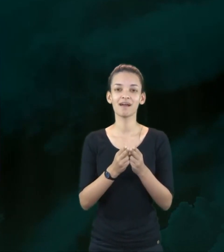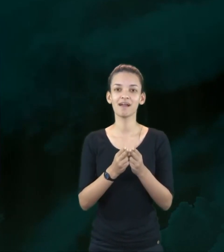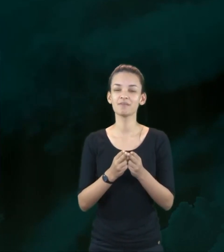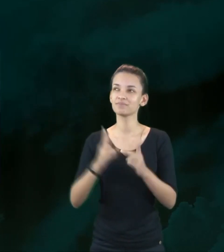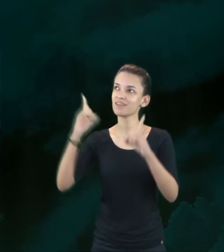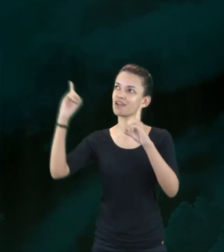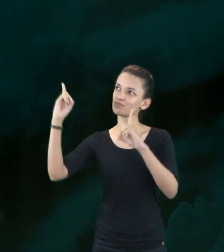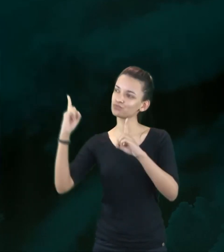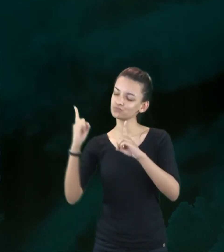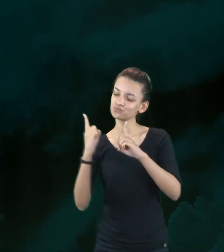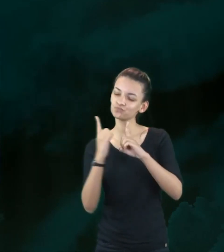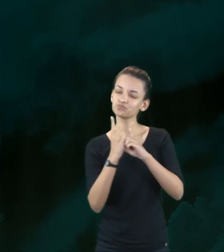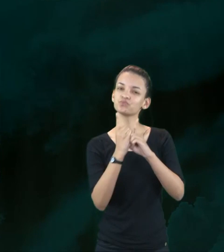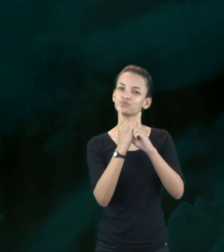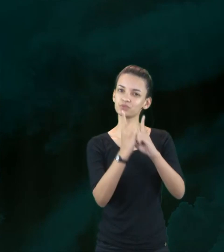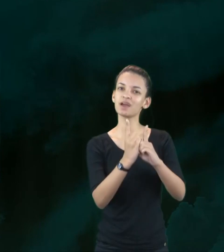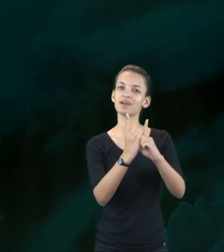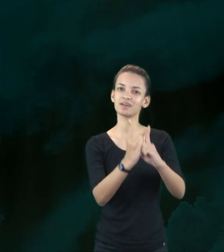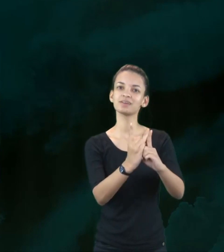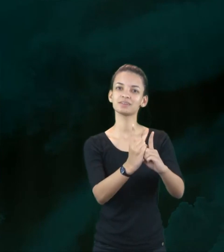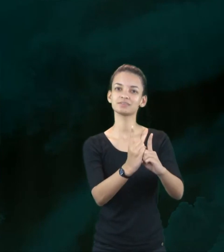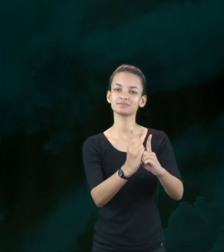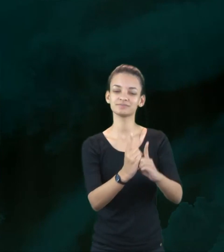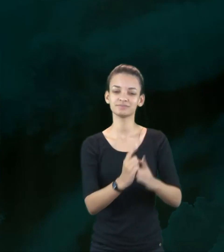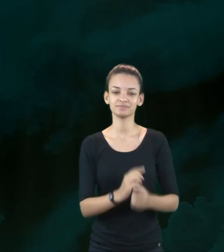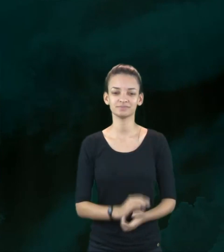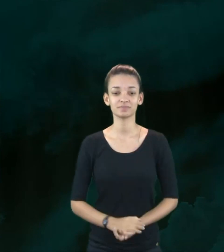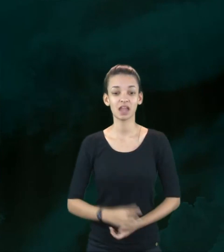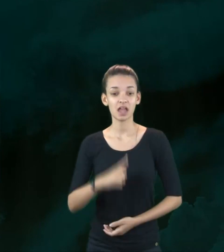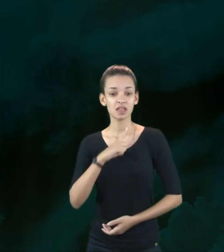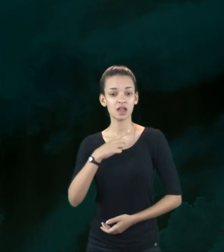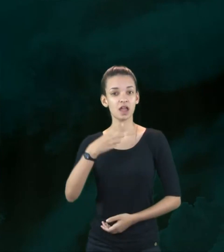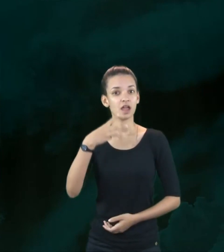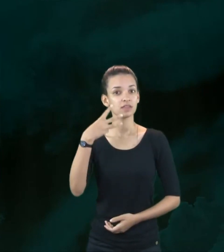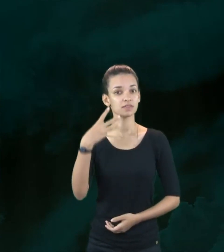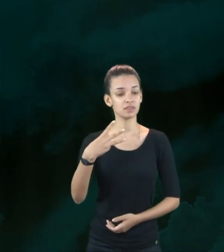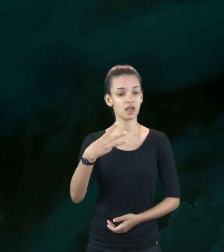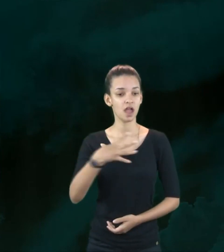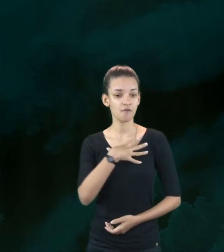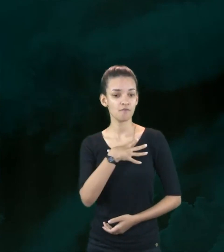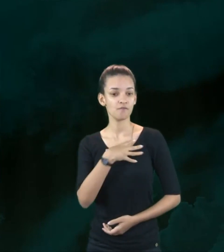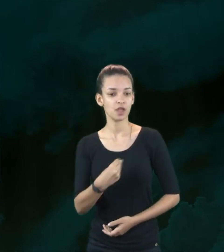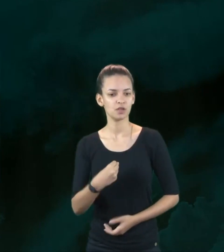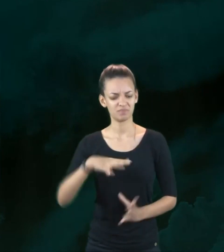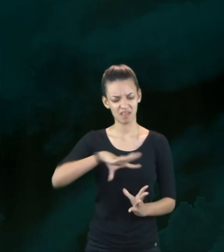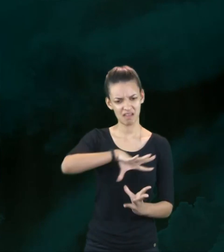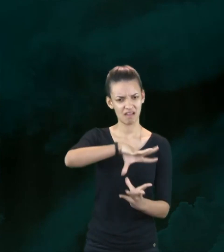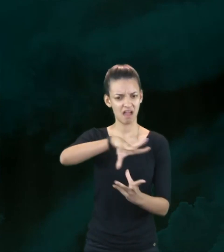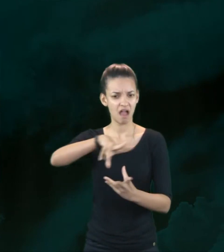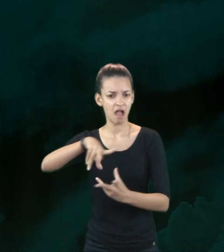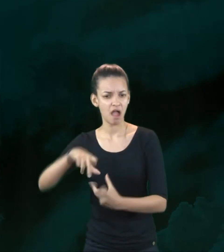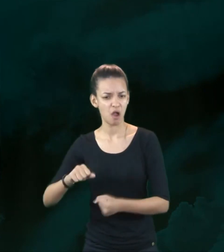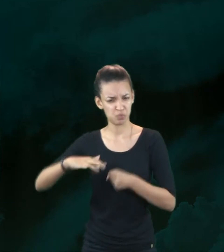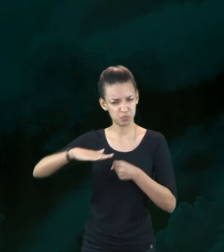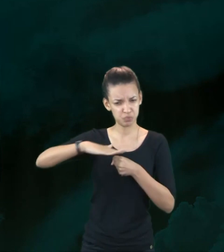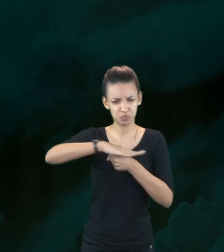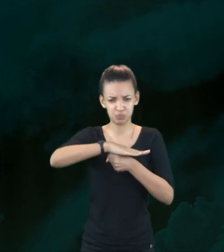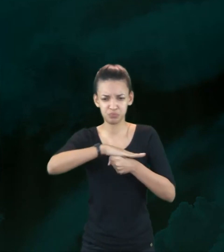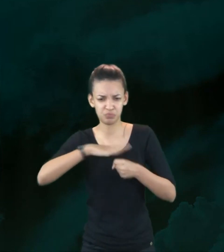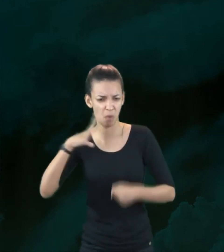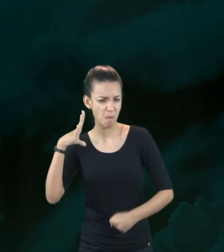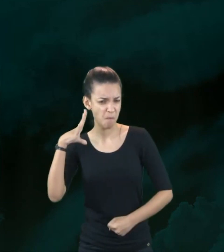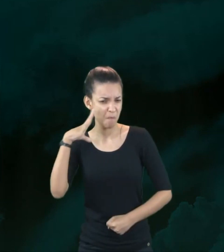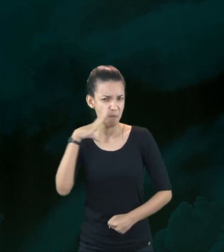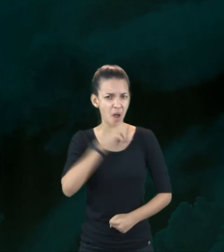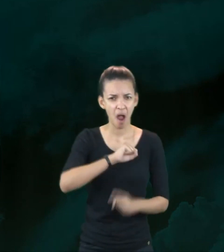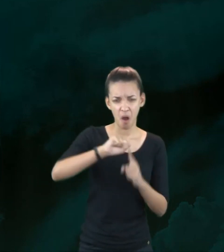Deus. Ele gerou 3 filhos, Sem, Cã e Jafé. A terra estava corrompida à vista de Deus e